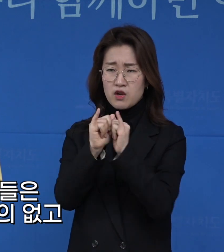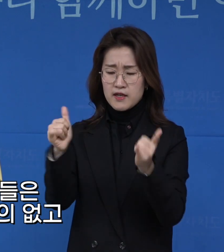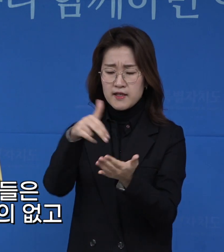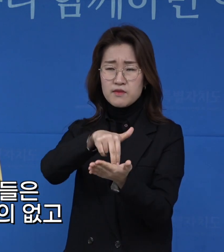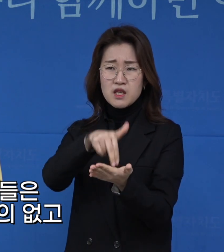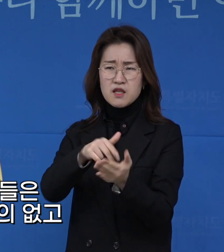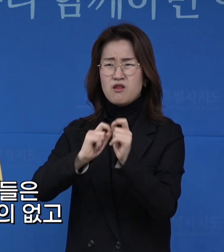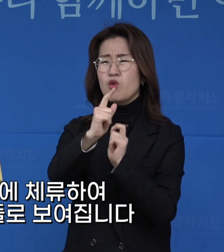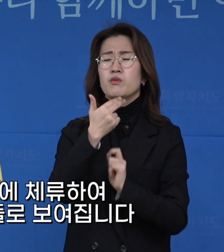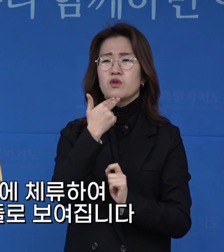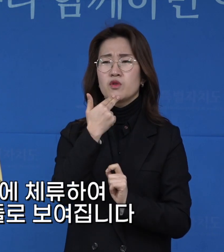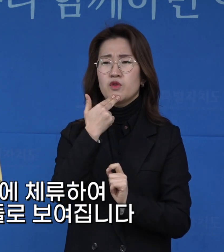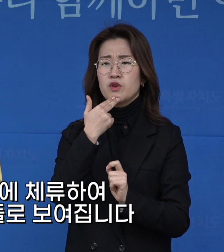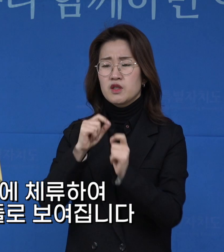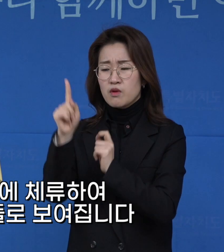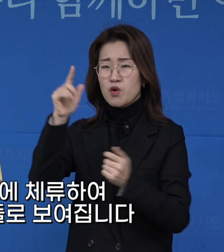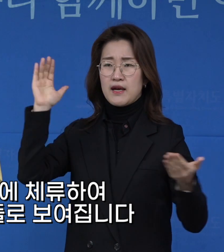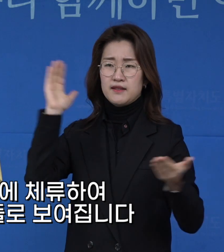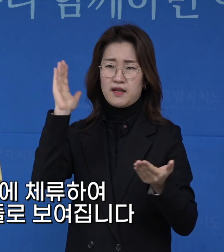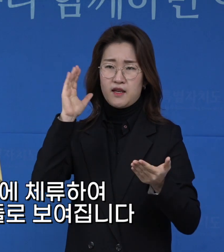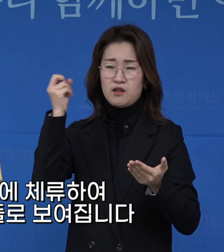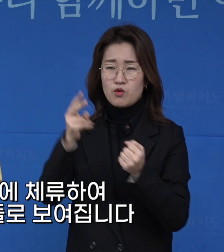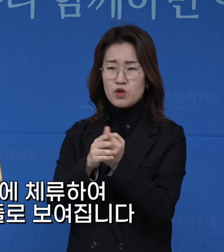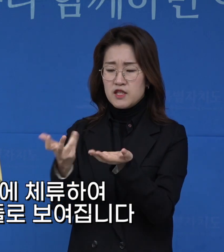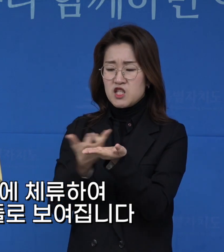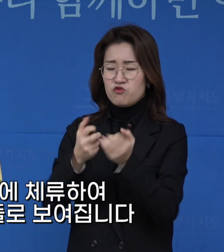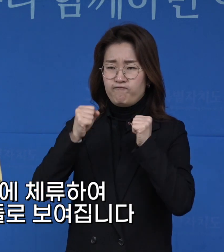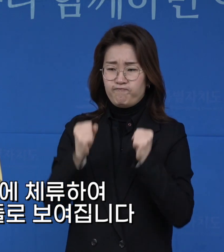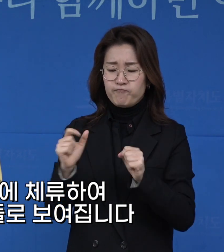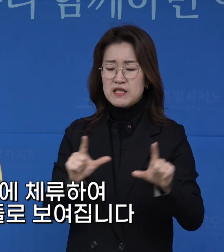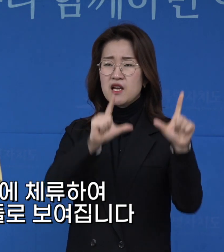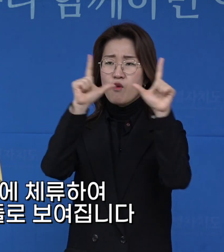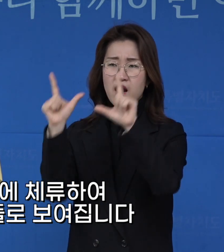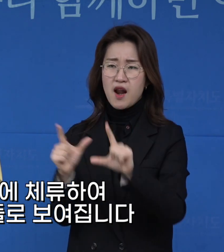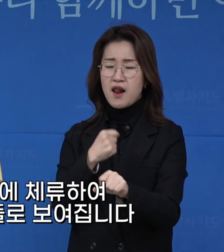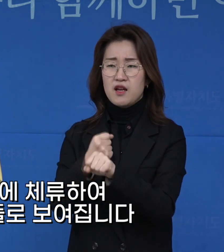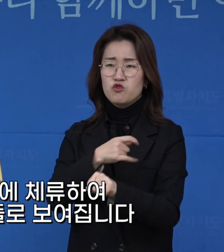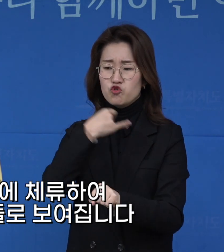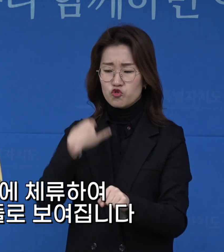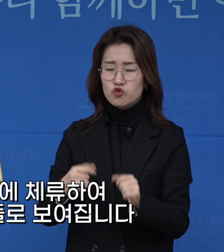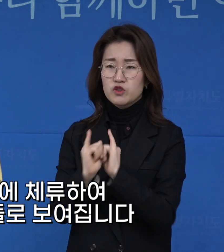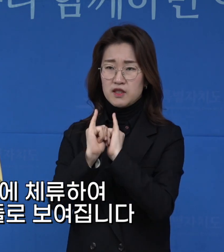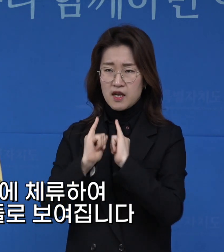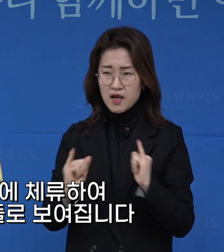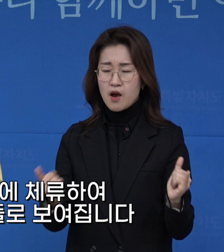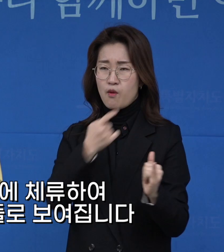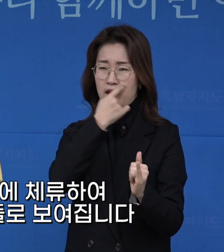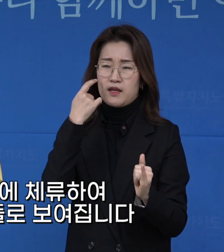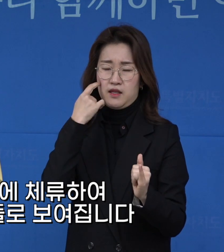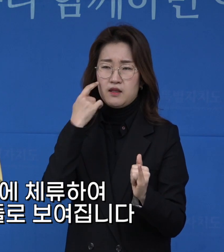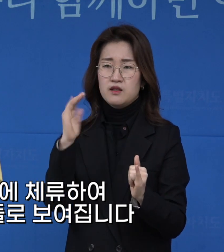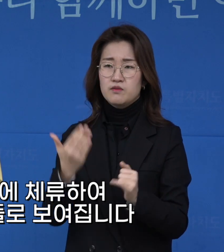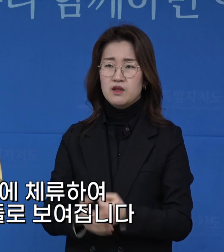관광객은 거의 없고 유학생 또는 제주에 체류 하여 생활하는 중국 교민 들로 보여줍니다